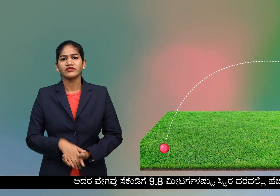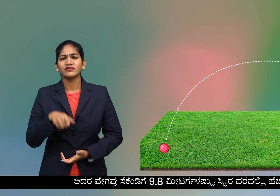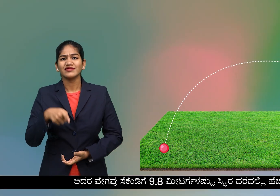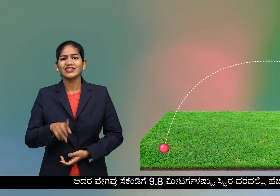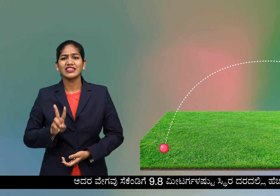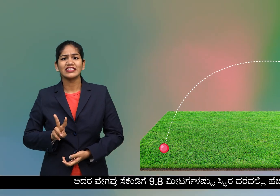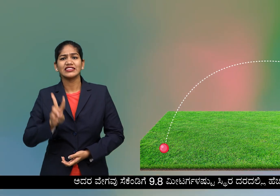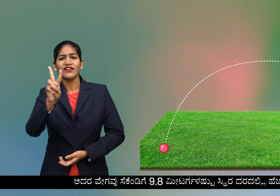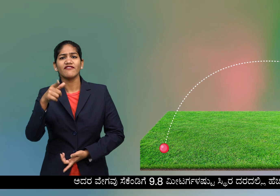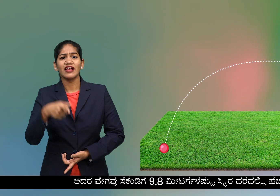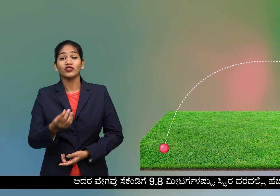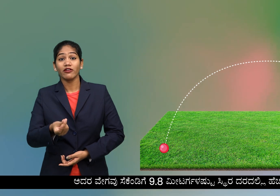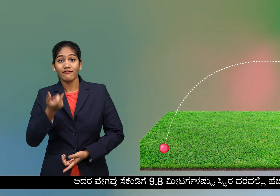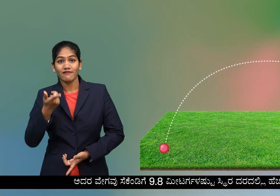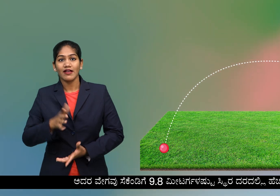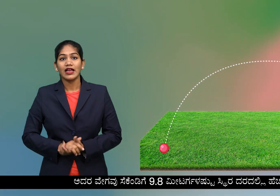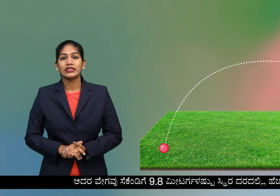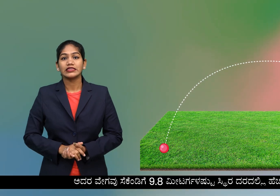9.8 ಮೀಟರ್ಗಳಷ್ಟು ಸ್ಥಿರ ದರದಲ್ಲಿ ಹೆಚ್ಚಾಗುತ್ತದೆ.